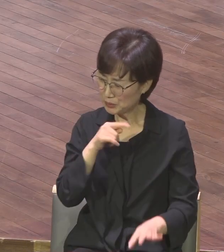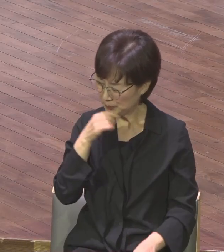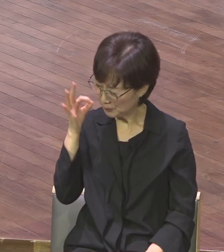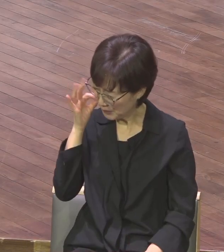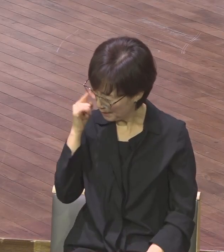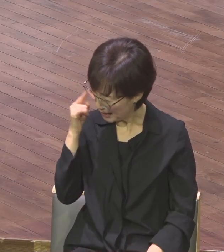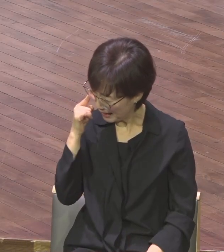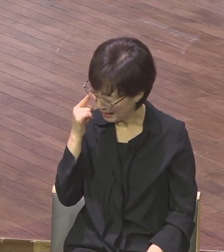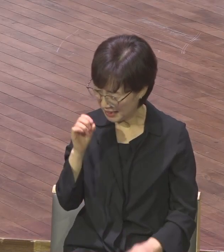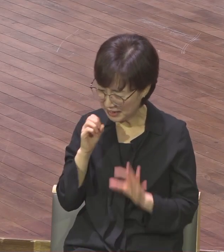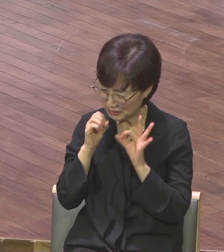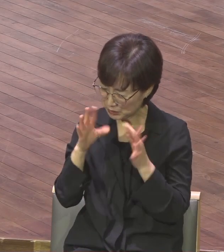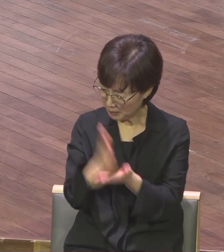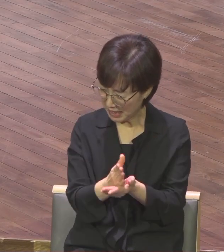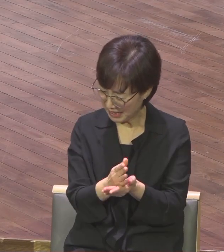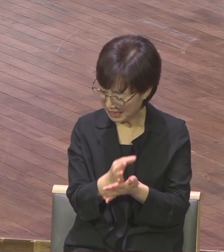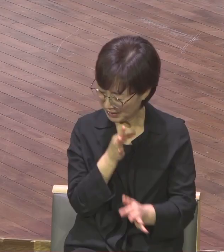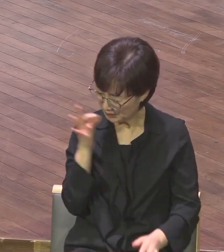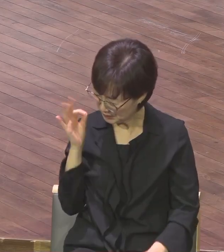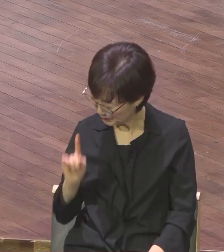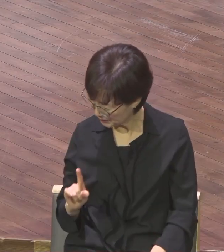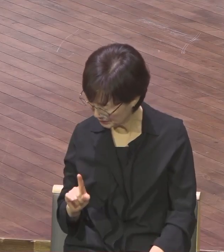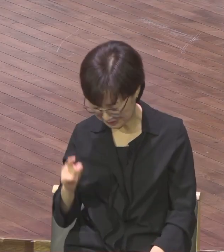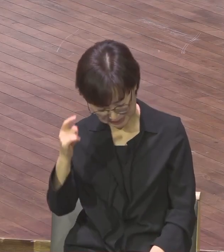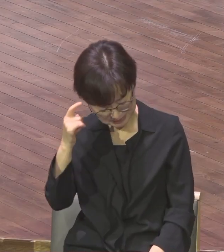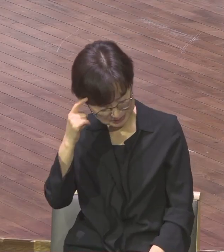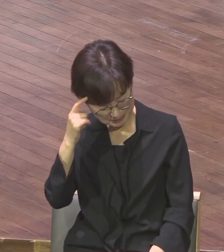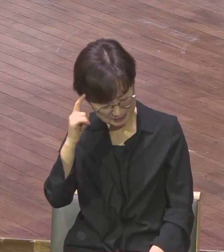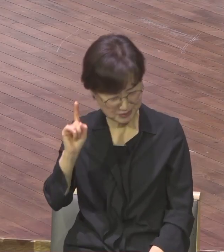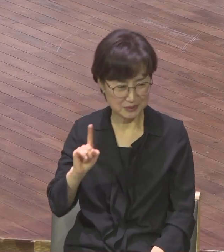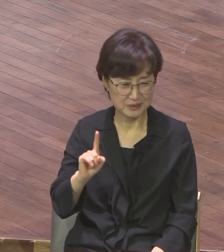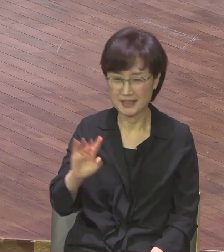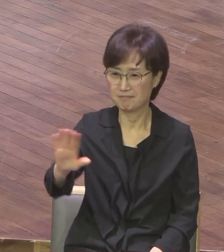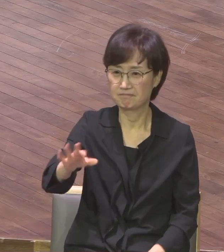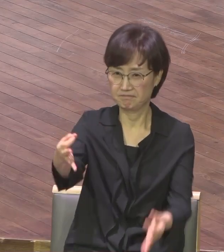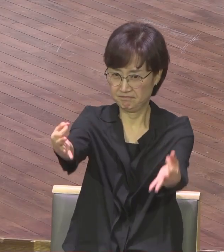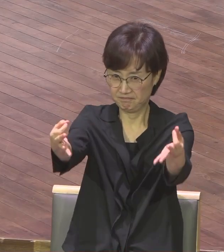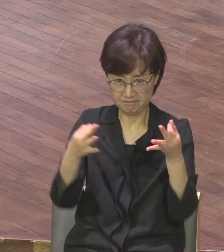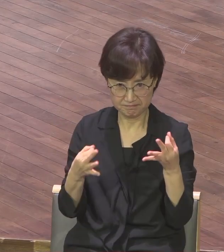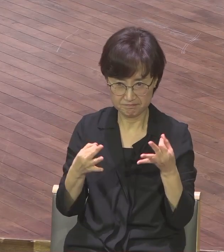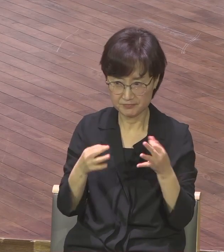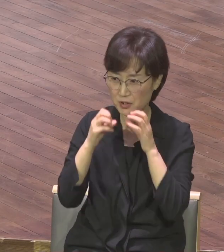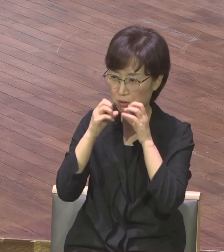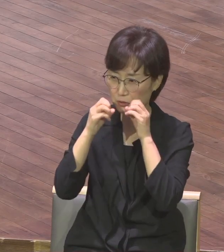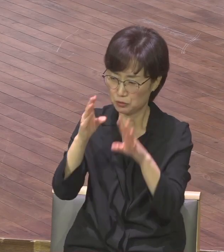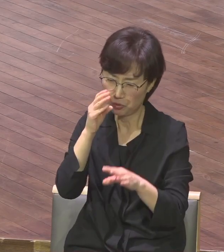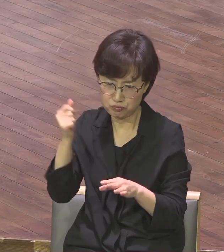성경 말도 안 하기로 했어요. 저절로 되어지도록 보여줄 거야 내가.